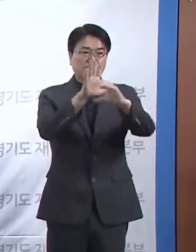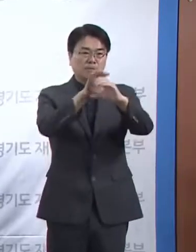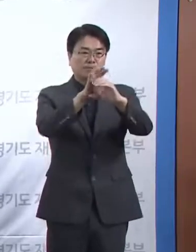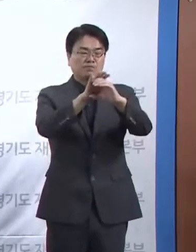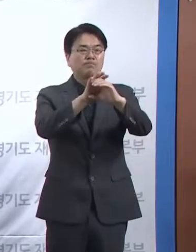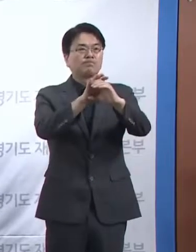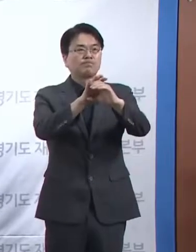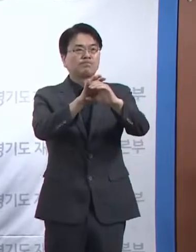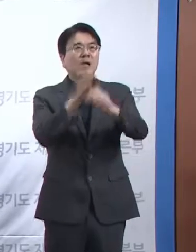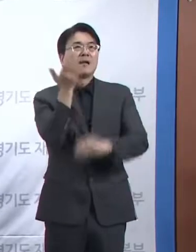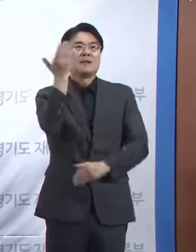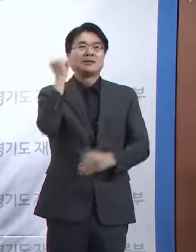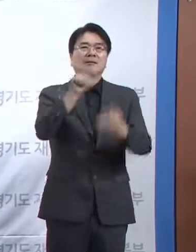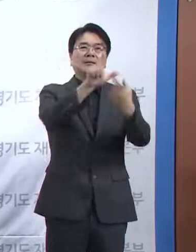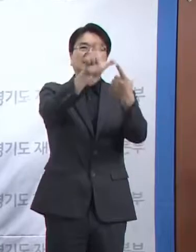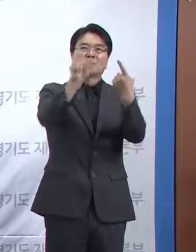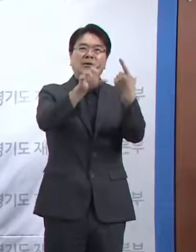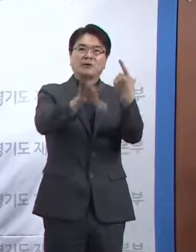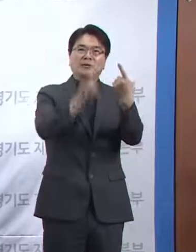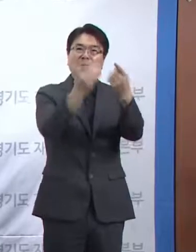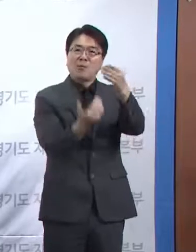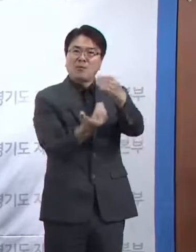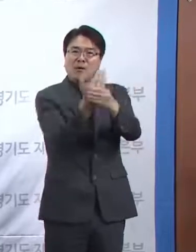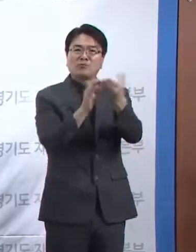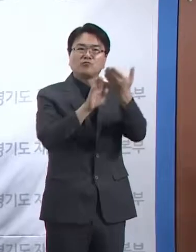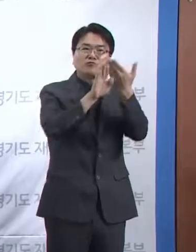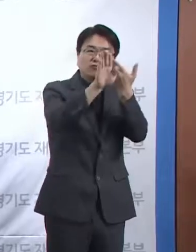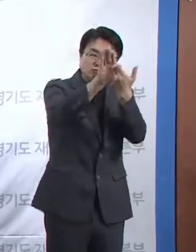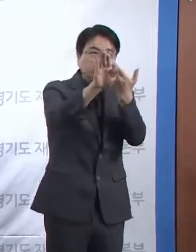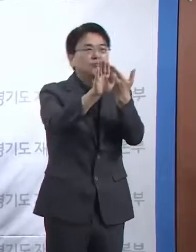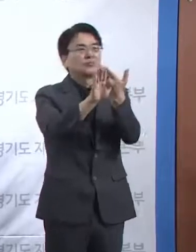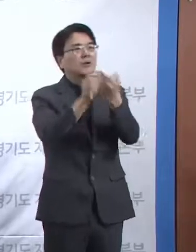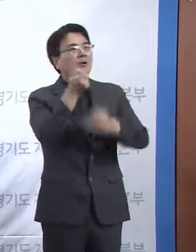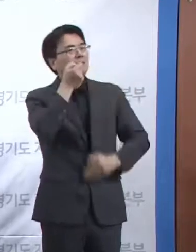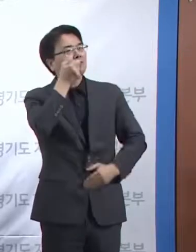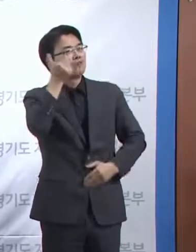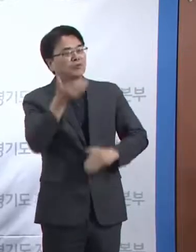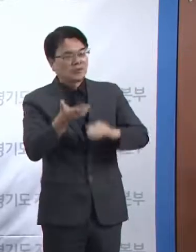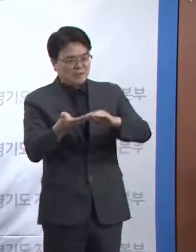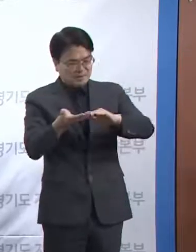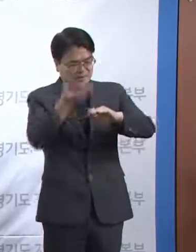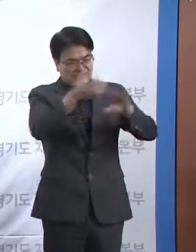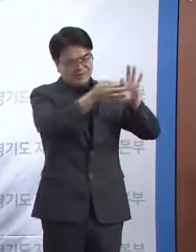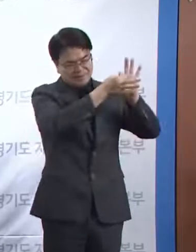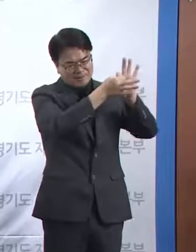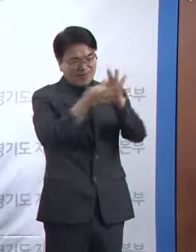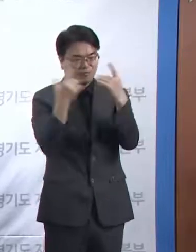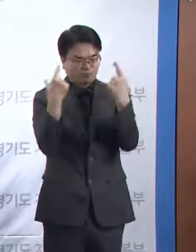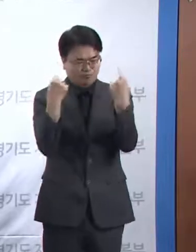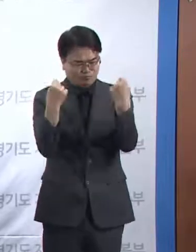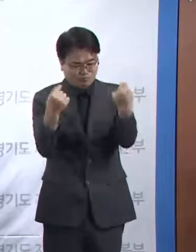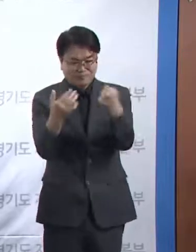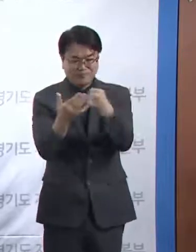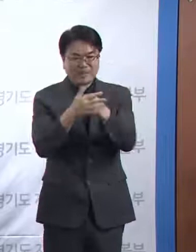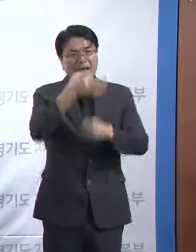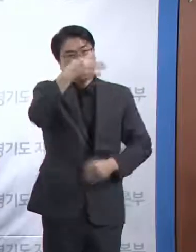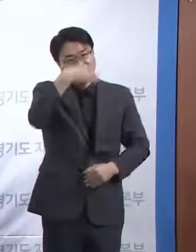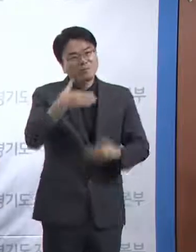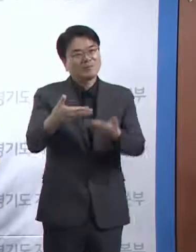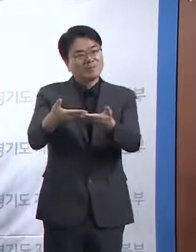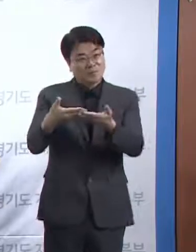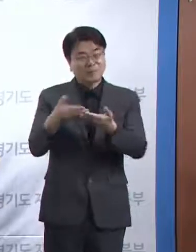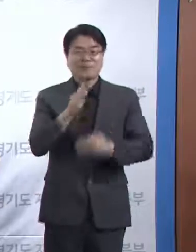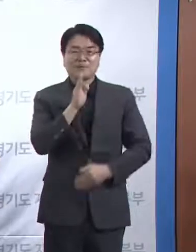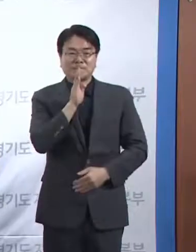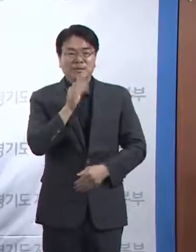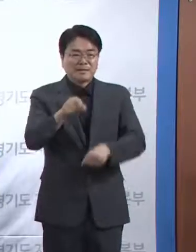코로나19가 지난 1월 발생한 후 반년 넘게 지속되어 우리를 힘들게 하고 있습니다.